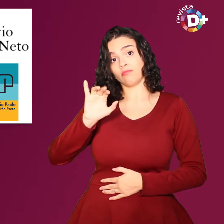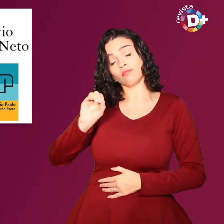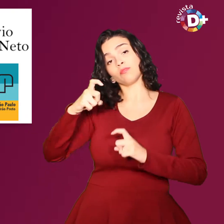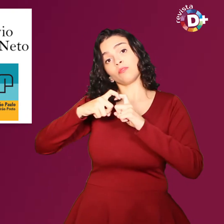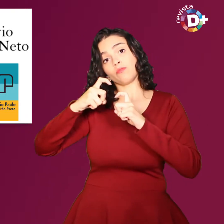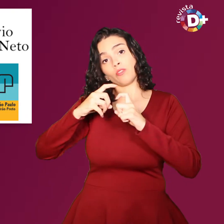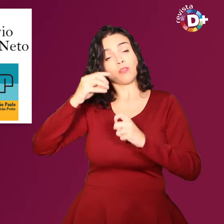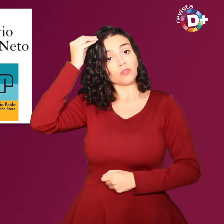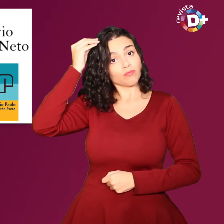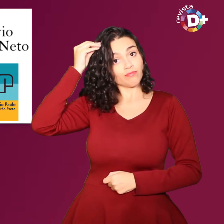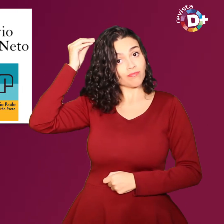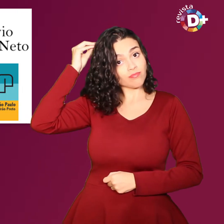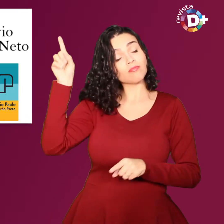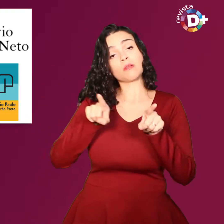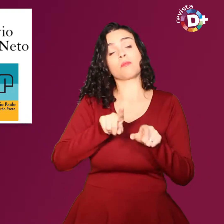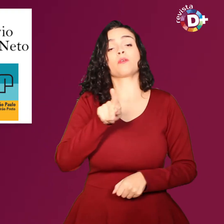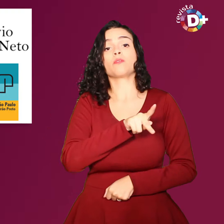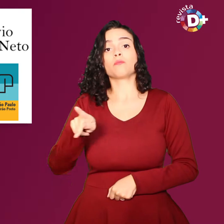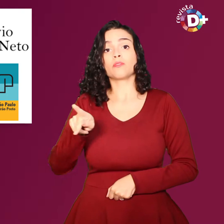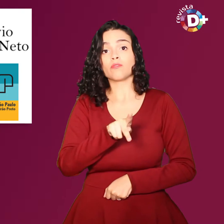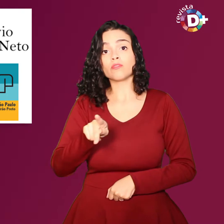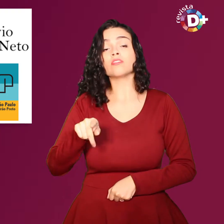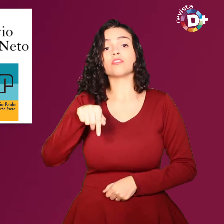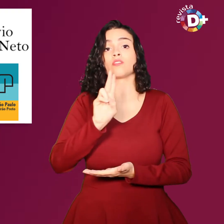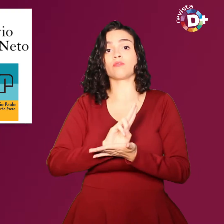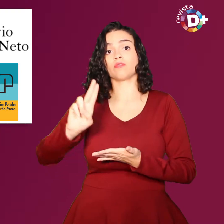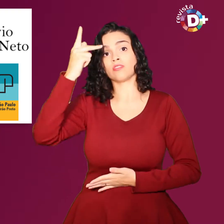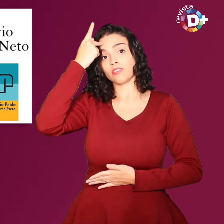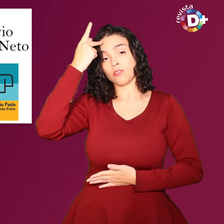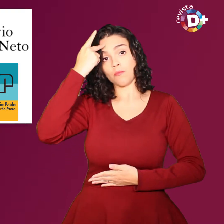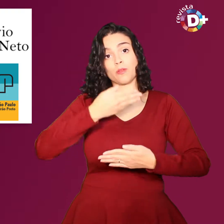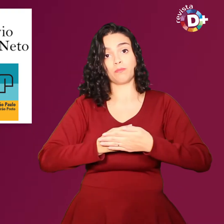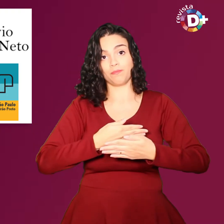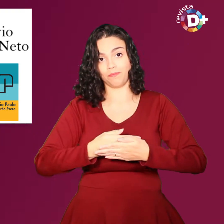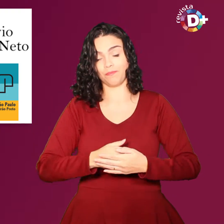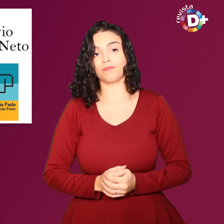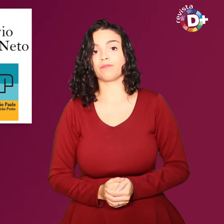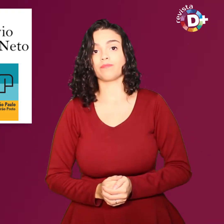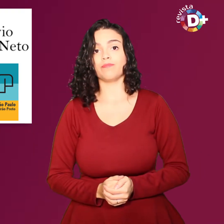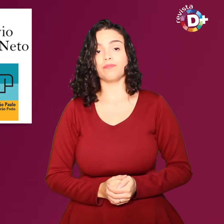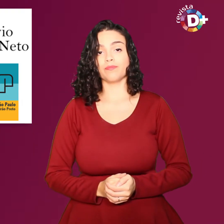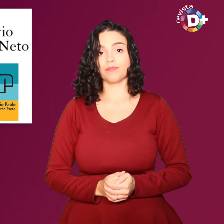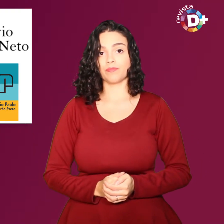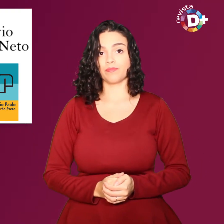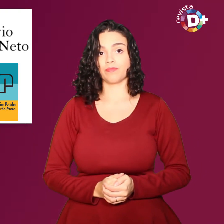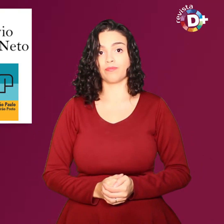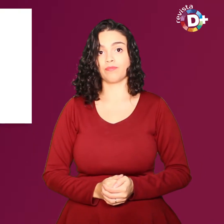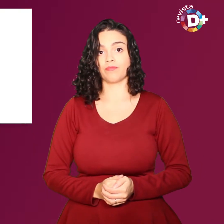Pontes Neto, médico neurologista e professor da Universidade de São Paulo de Ribeirão Preto.